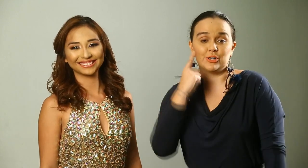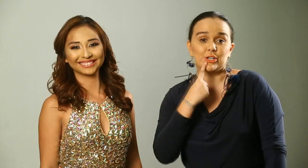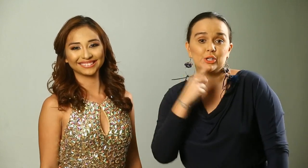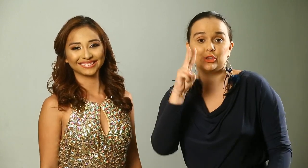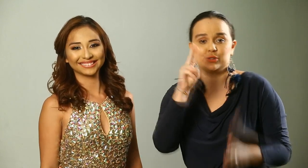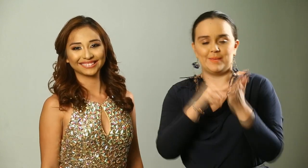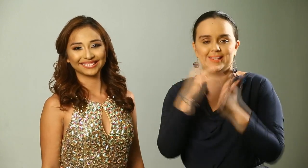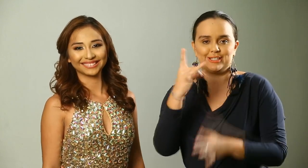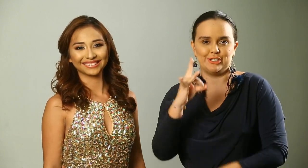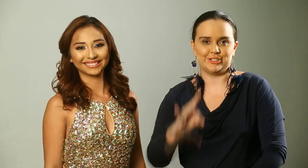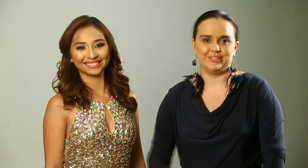Sordo 2018.